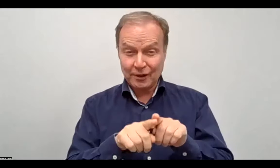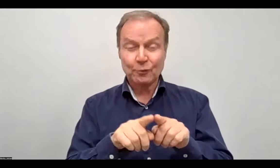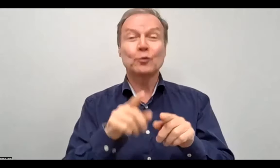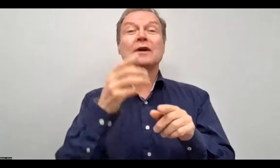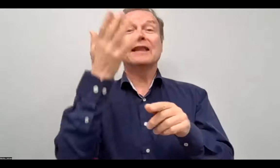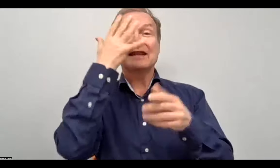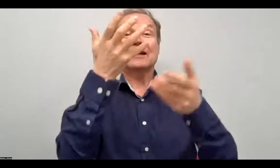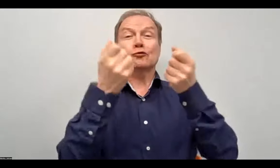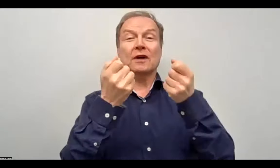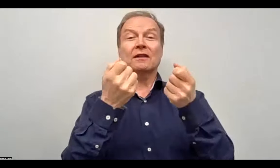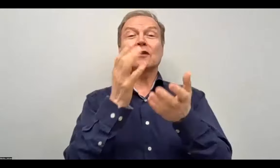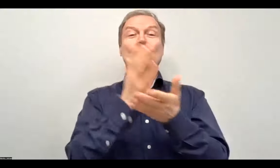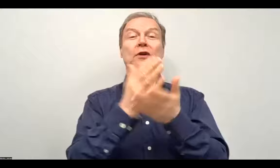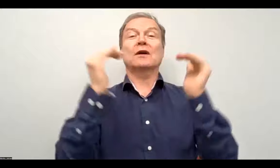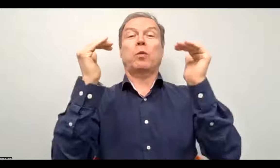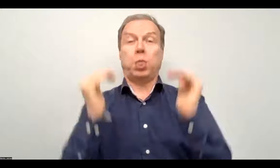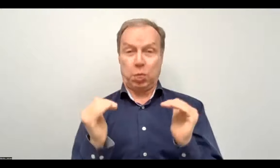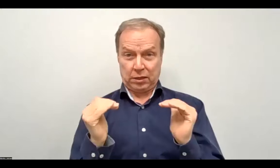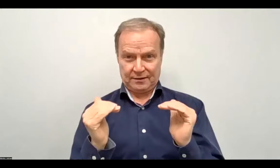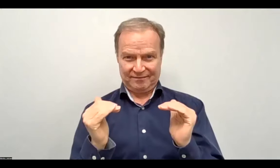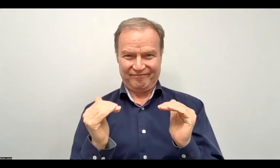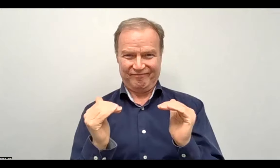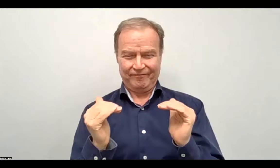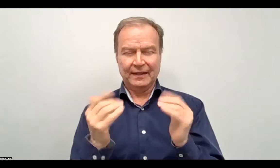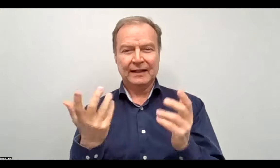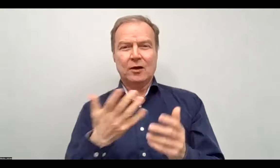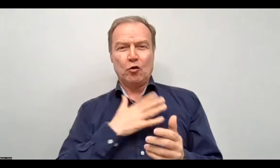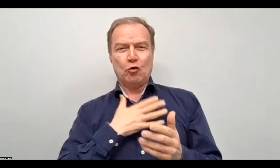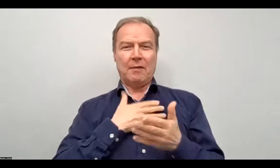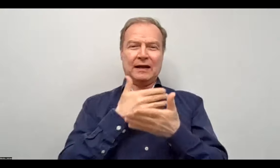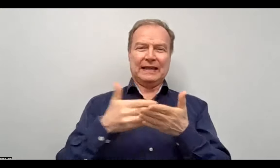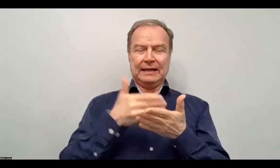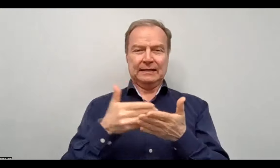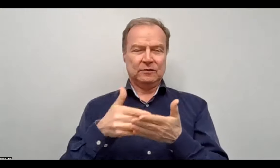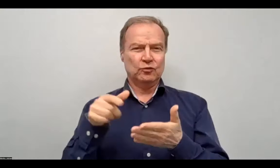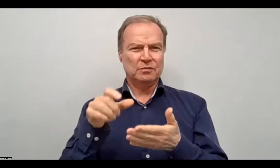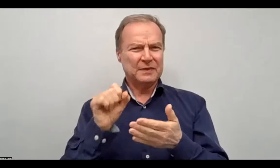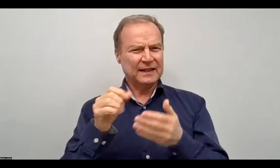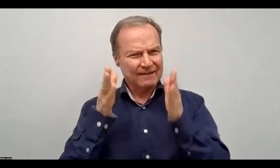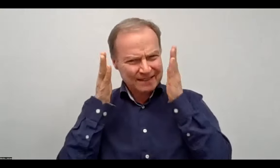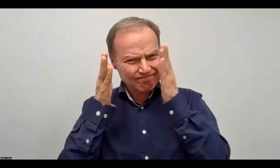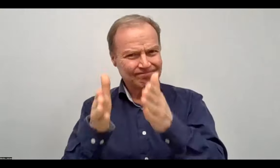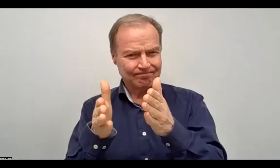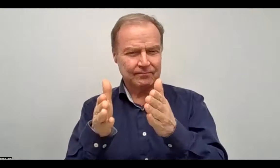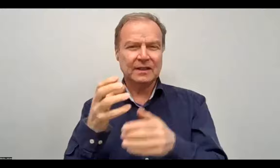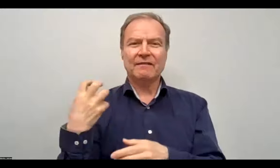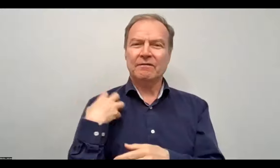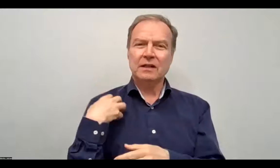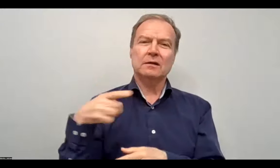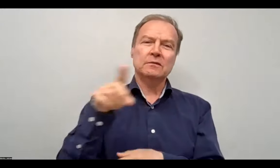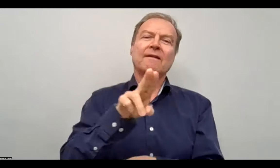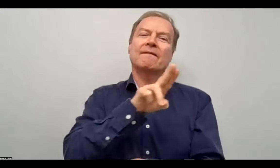tämä tiedonsaanti, se sisältää sen ajatuksen, että sä saat sen omalla äidinkielellä. Ja jos se ei toteudu, niin omien oikeuksien